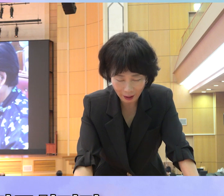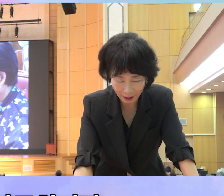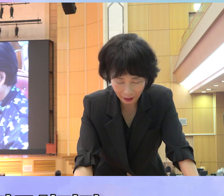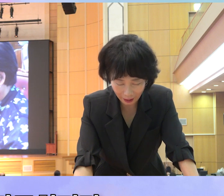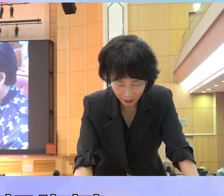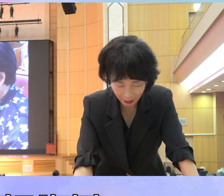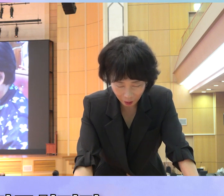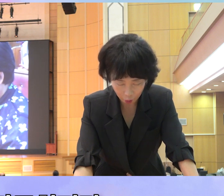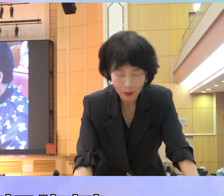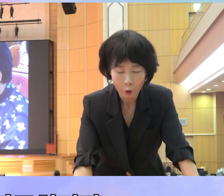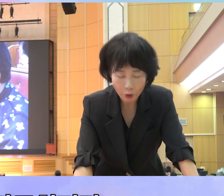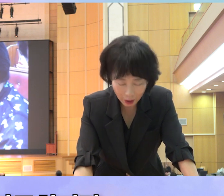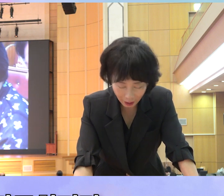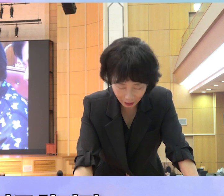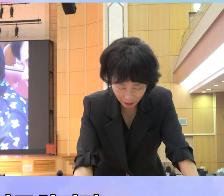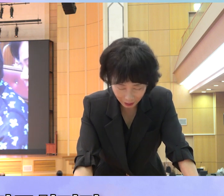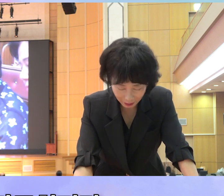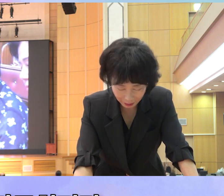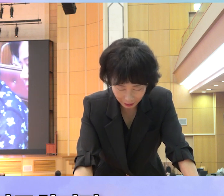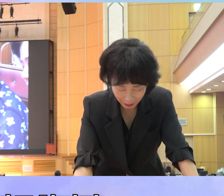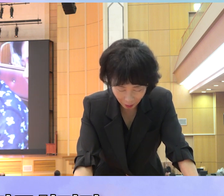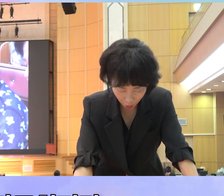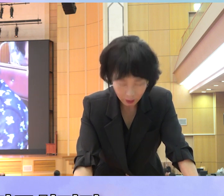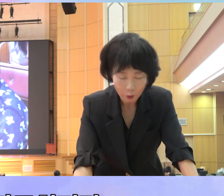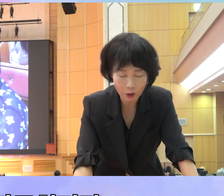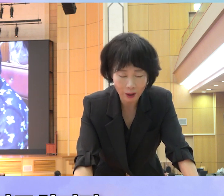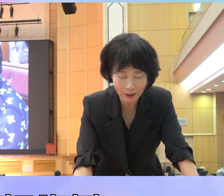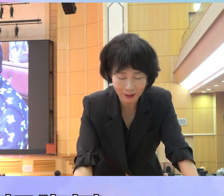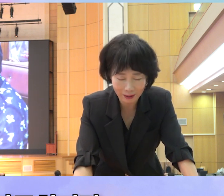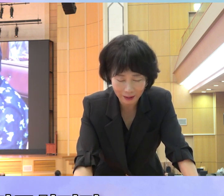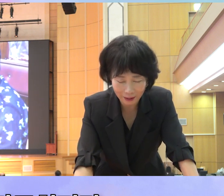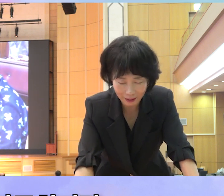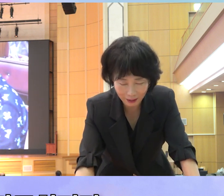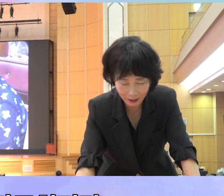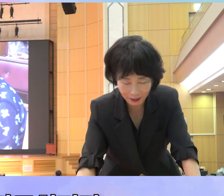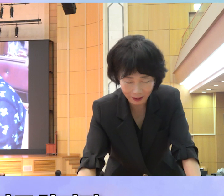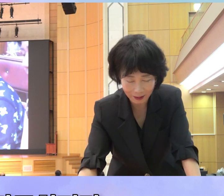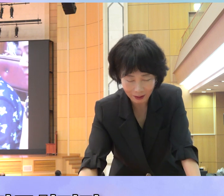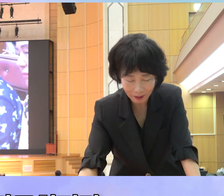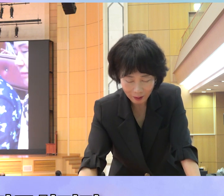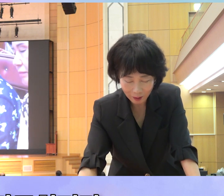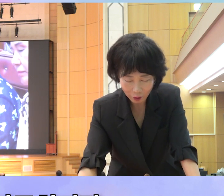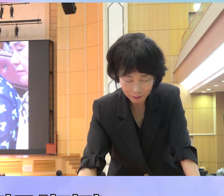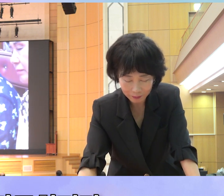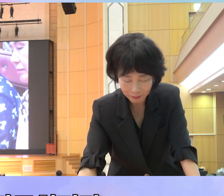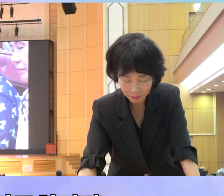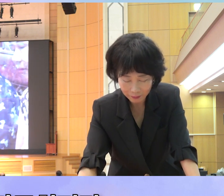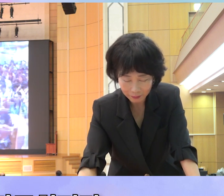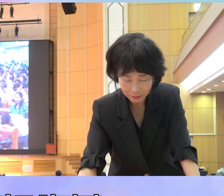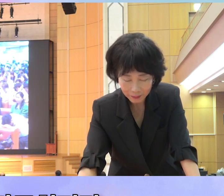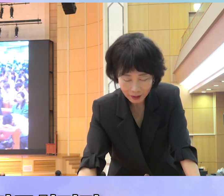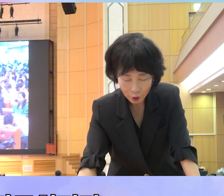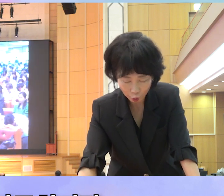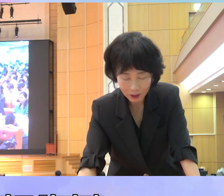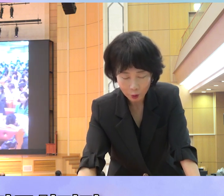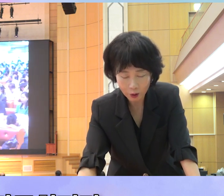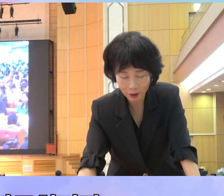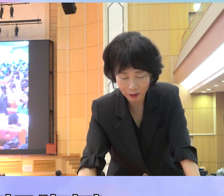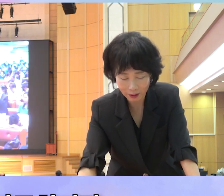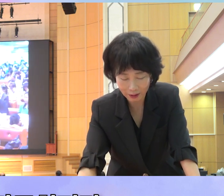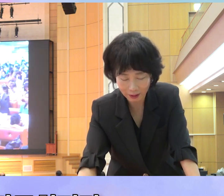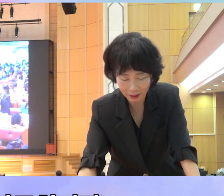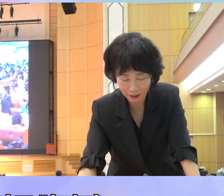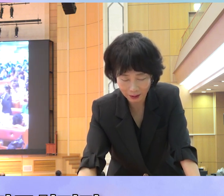영적으로 빈틈이 생기기 때문입니다. 안도하고 우쭐하고 교만하고. 그래서 우리는 오늘 배운 말씀처럼 앞으로 우리의 삶에서